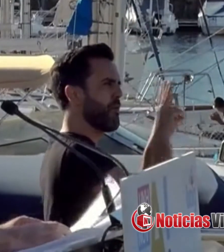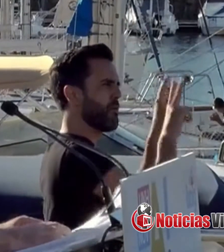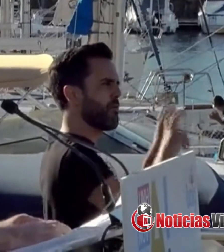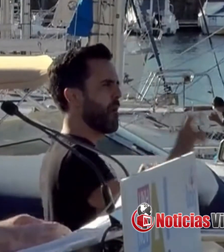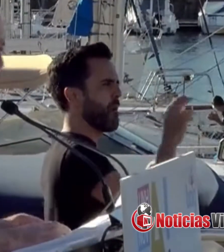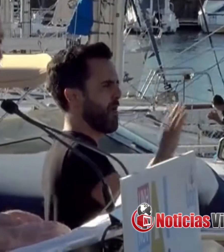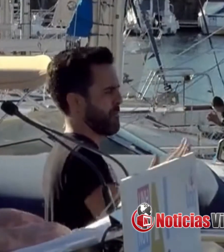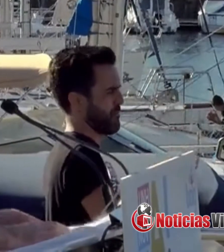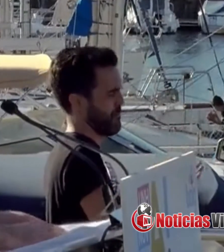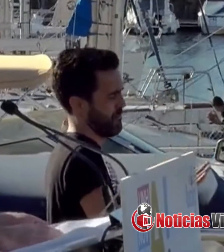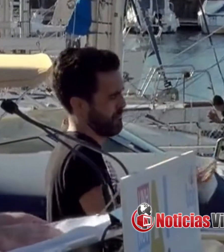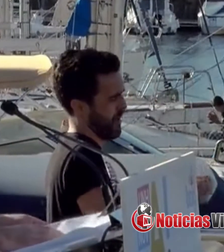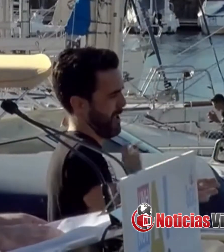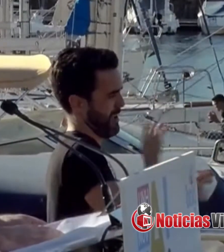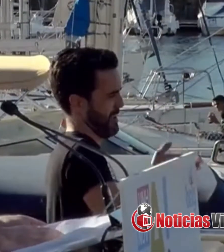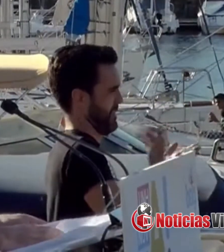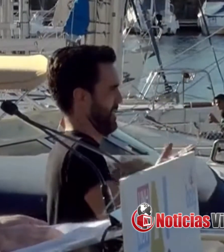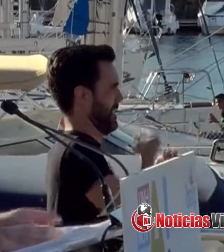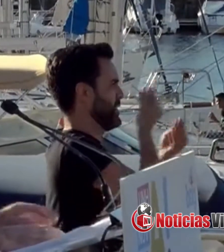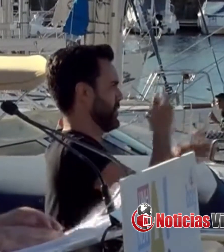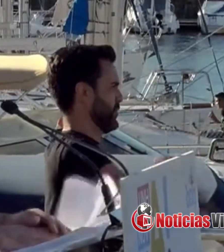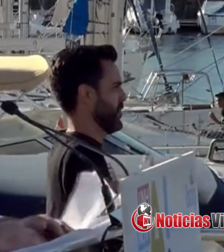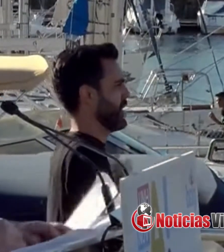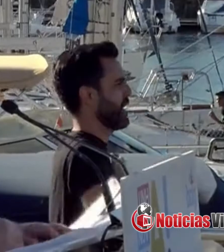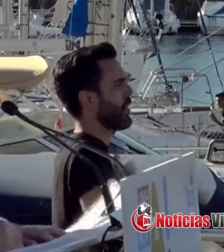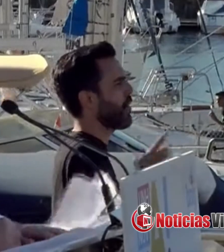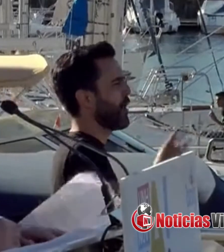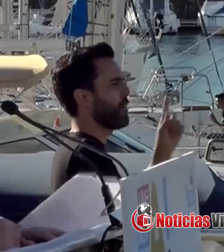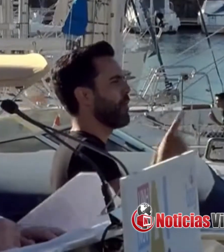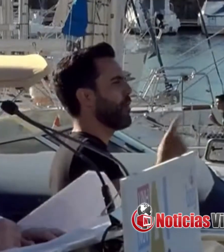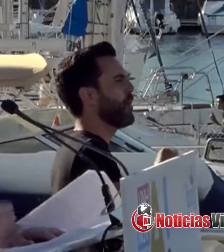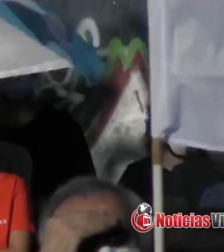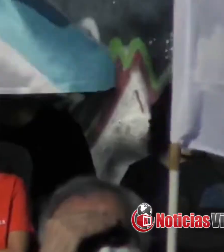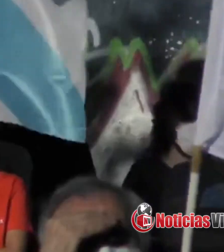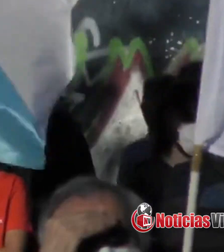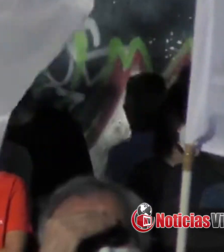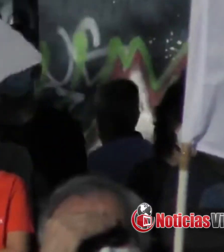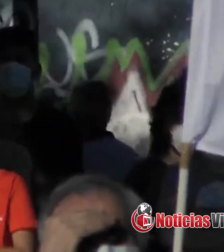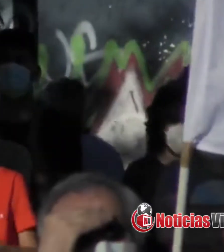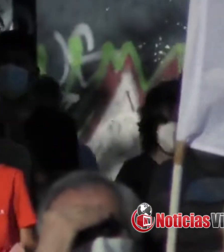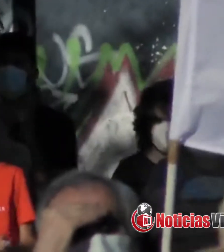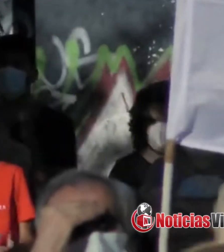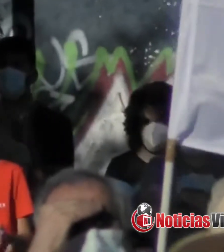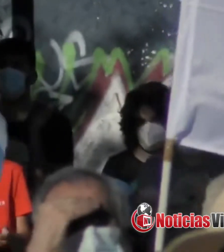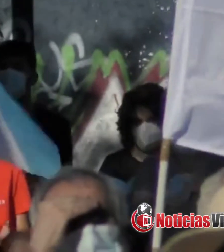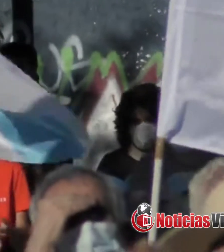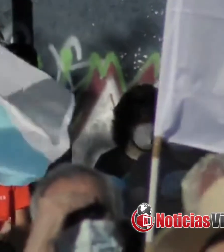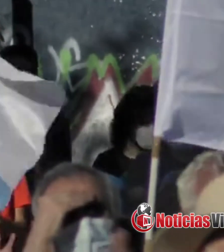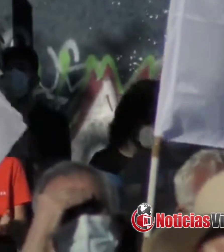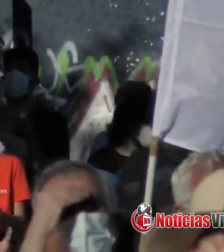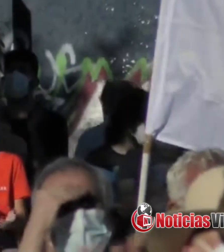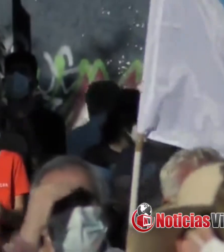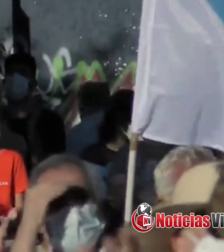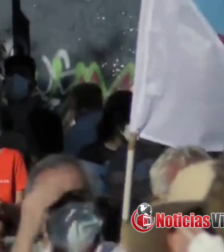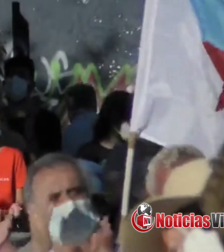nosa historia co Bloque Nacionalista Galego e con Ana Pontón. Ou seja, que moita forza e adiante.